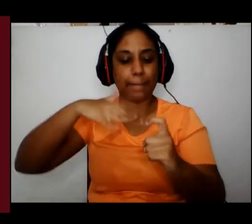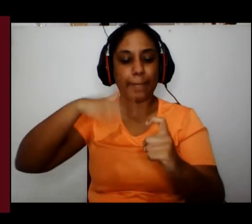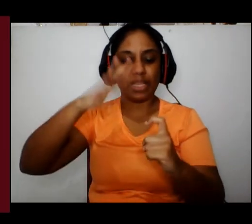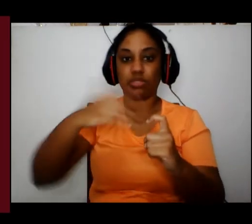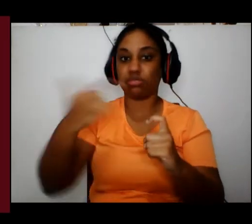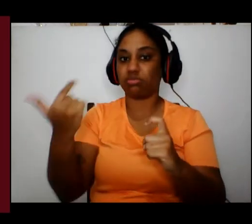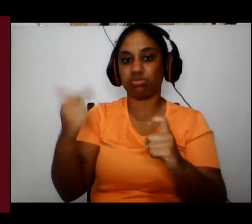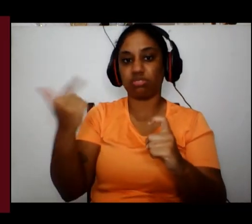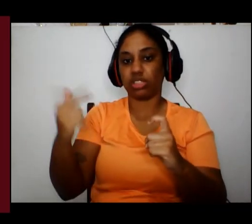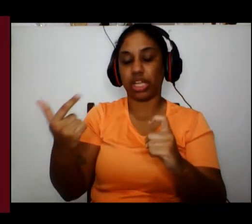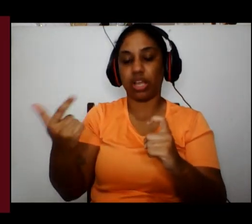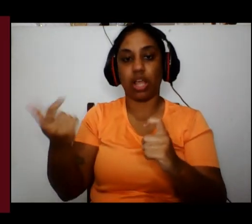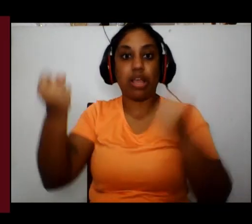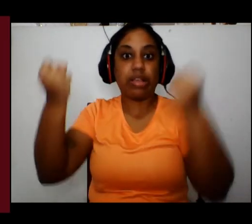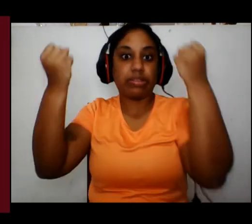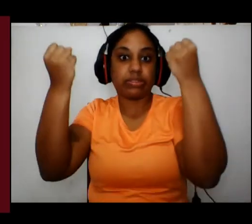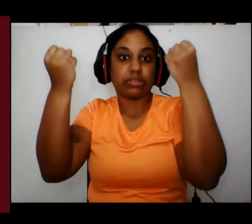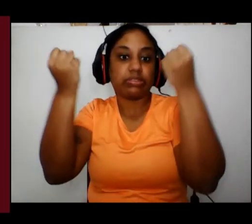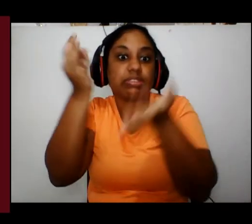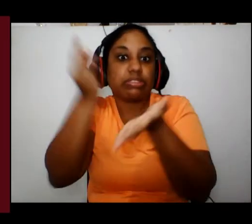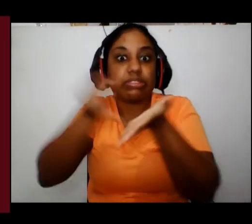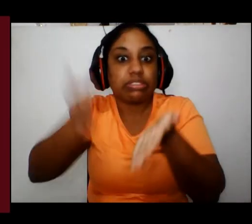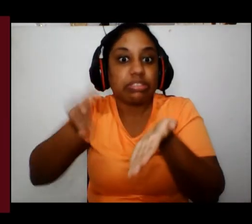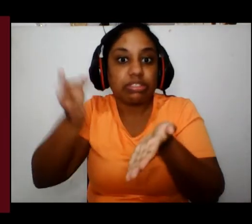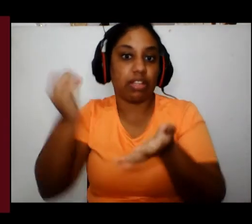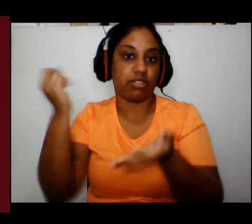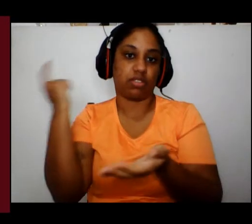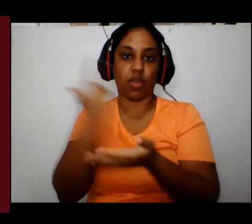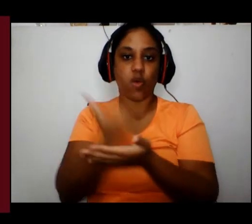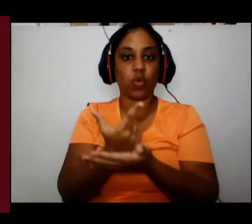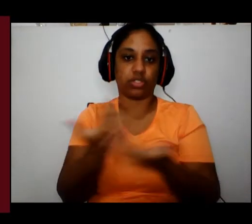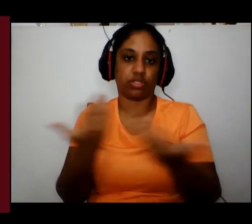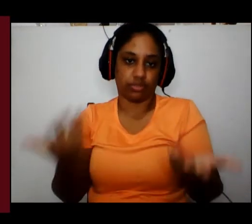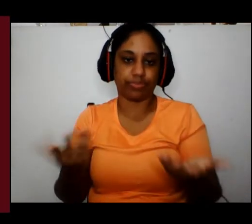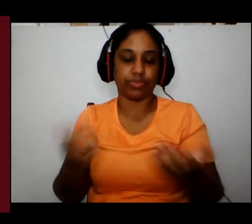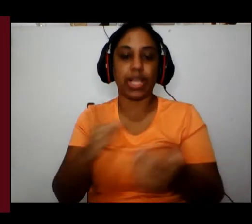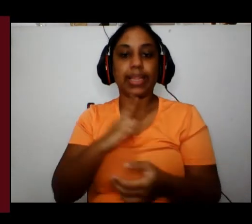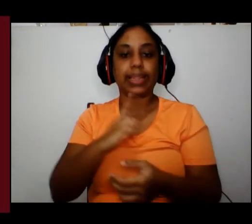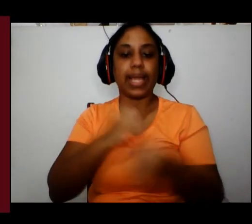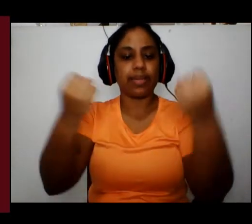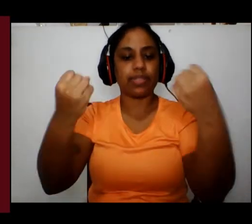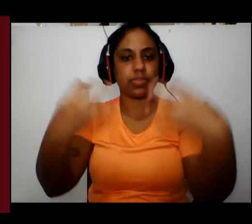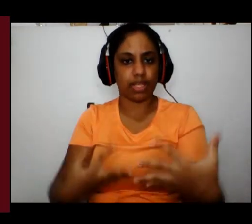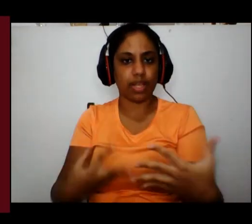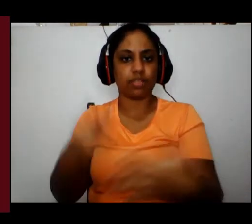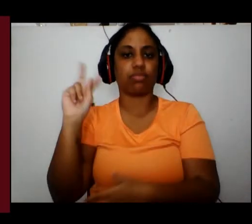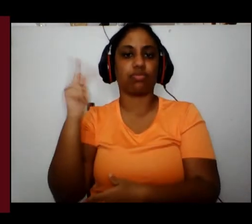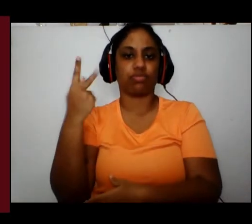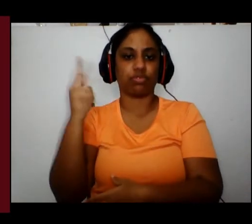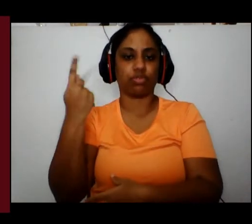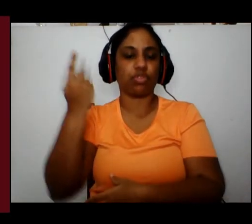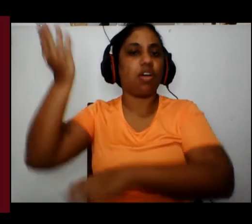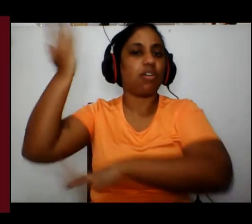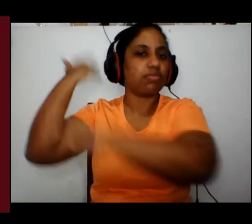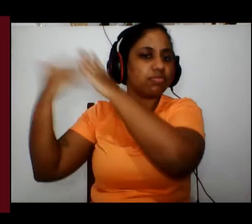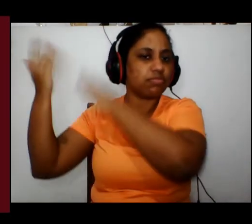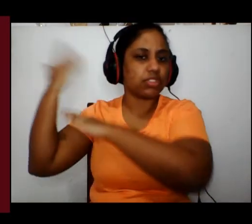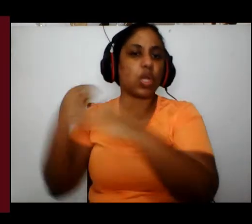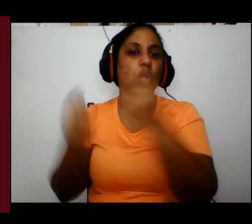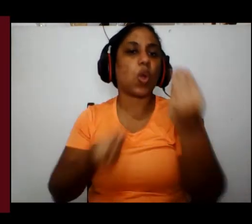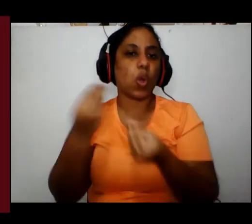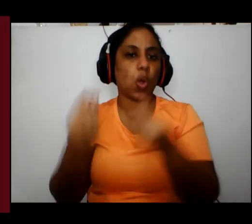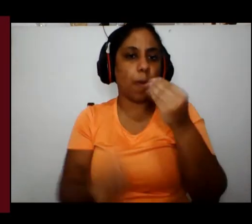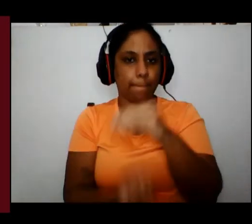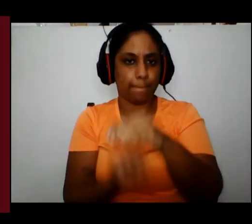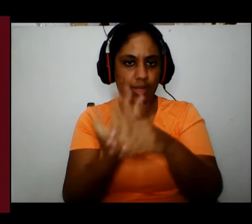no início da nossa aula, e existe também uma explicação histórica para a fundação de Roma. Porém,